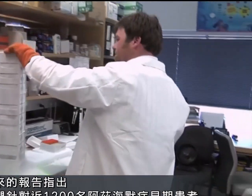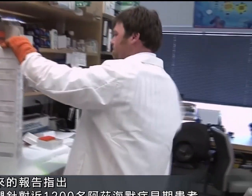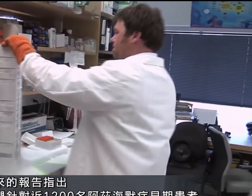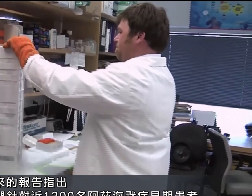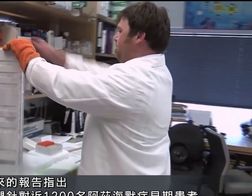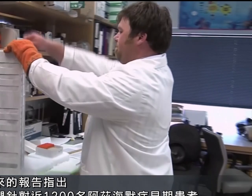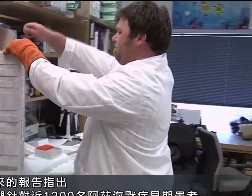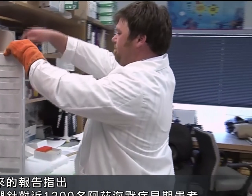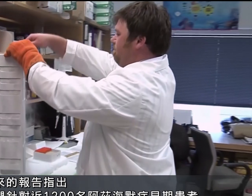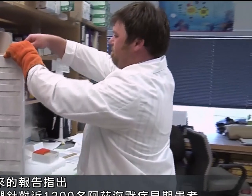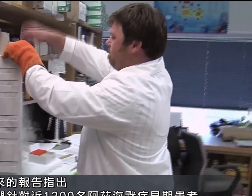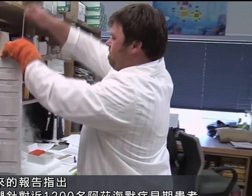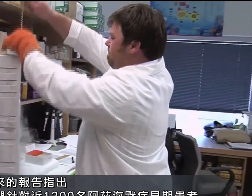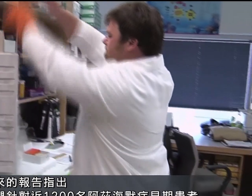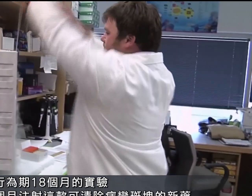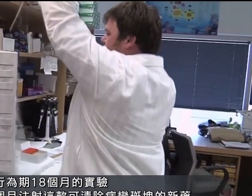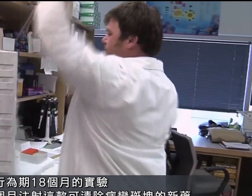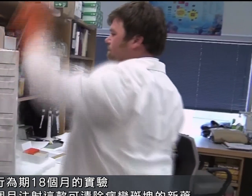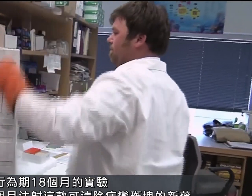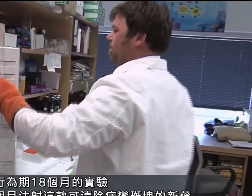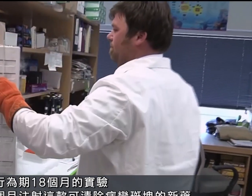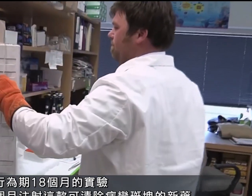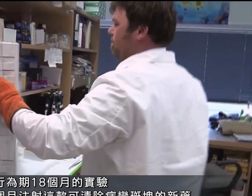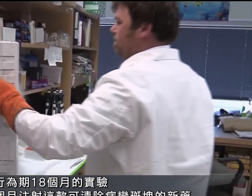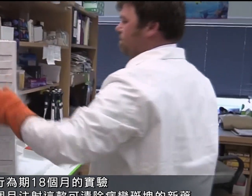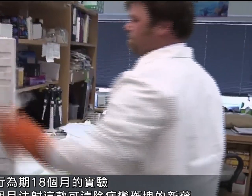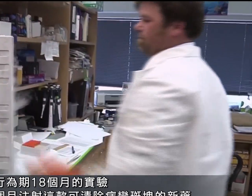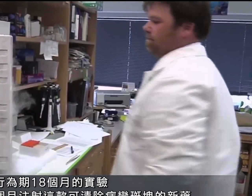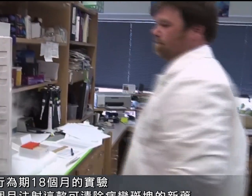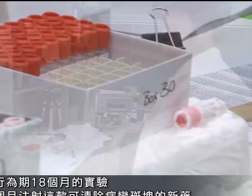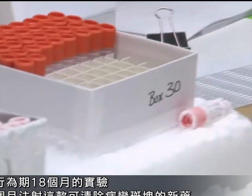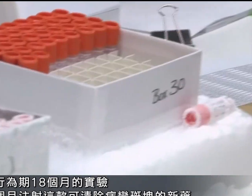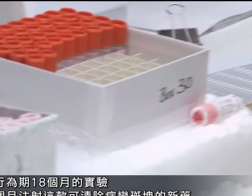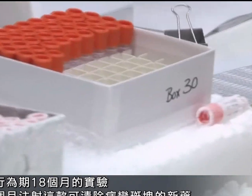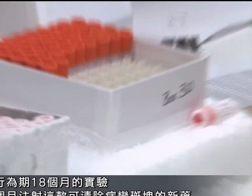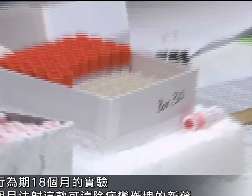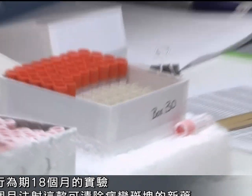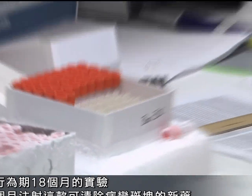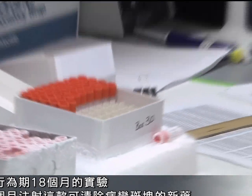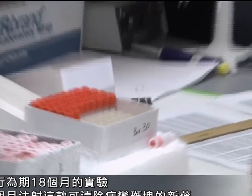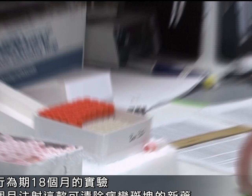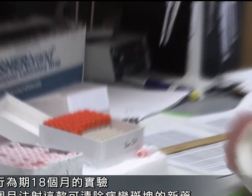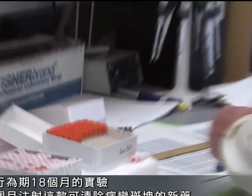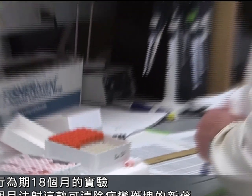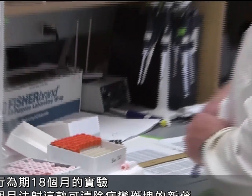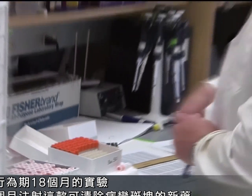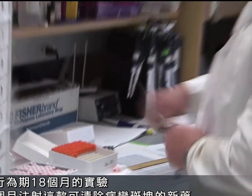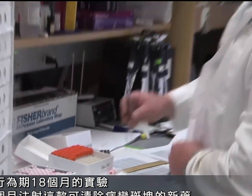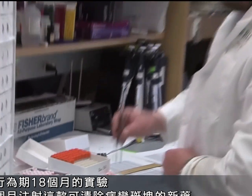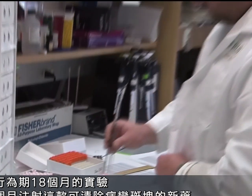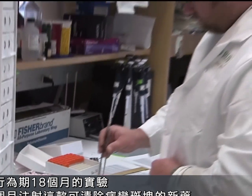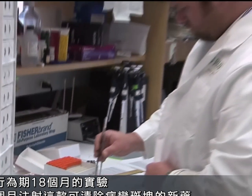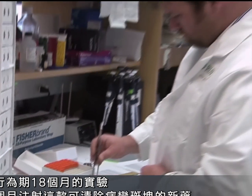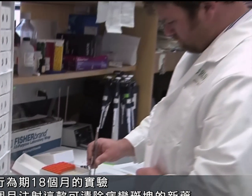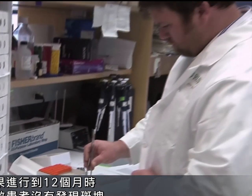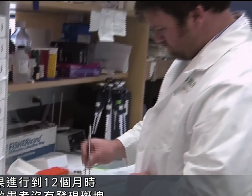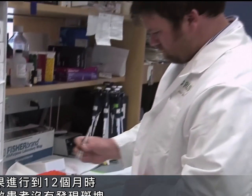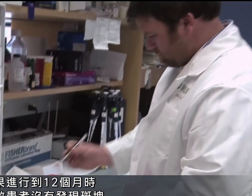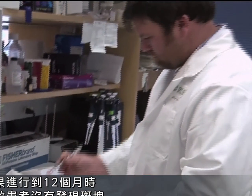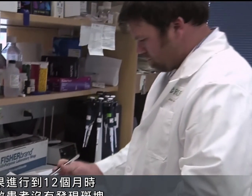兹海默症早期患者进行为期18个月的实验，每个月注射这款可清除病变斑块的新药。结果进行到12个月